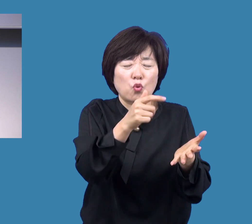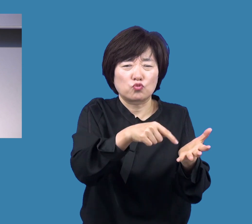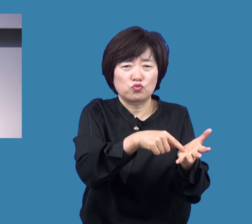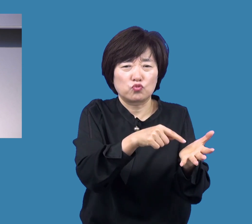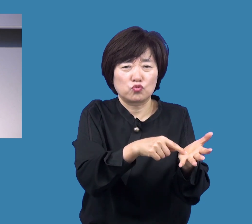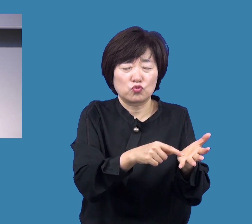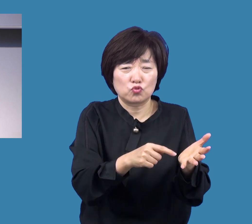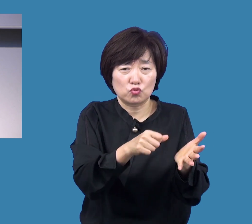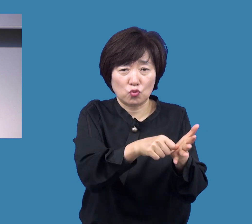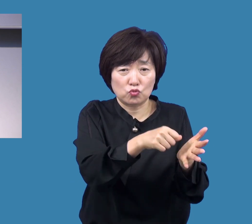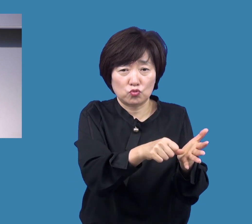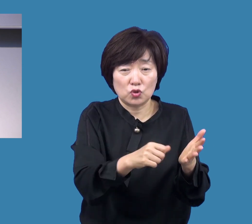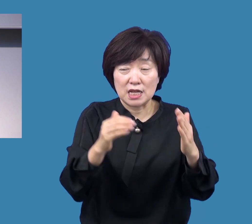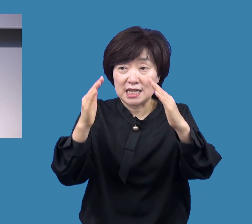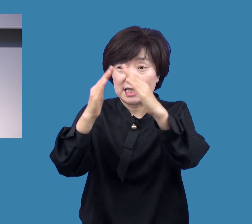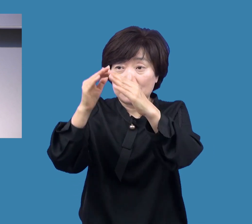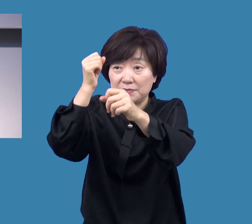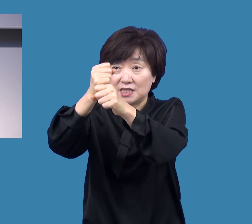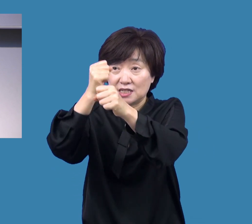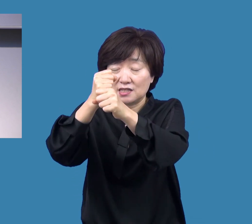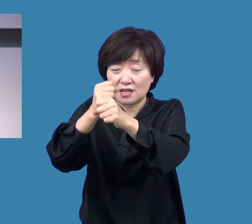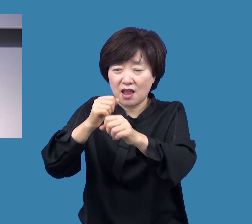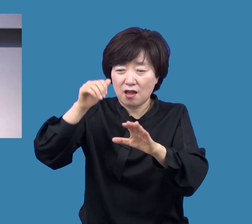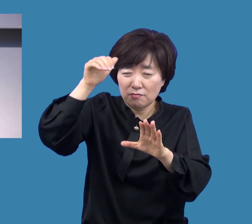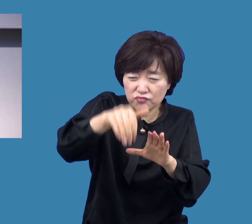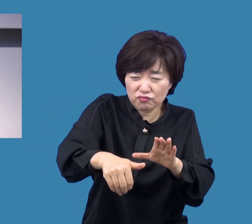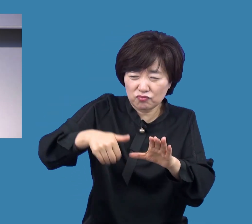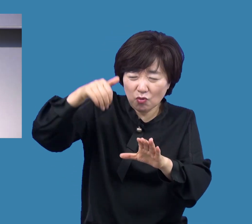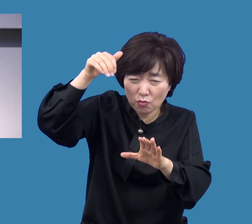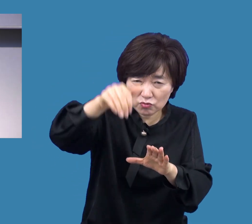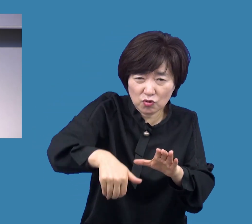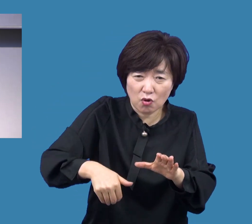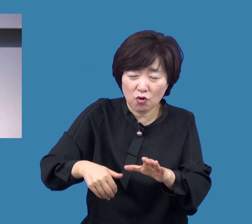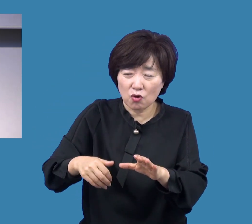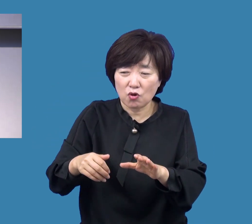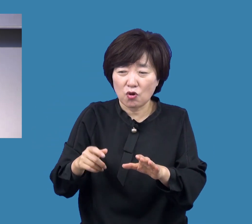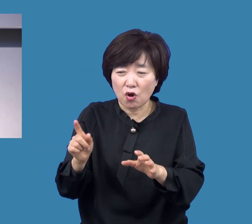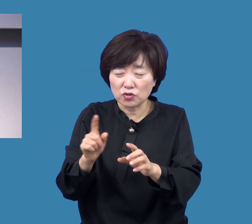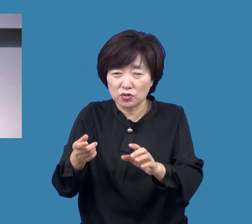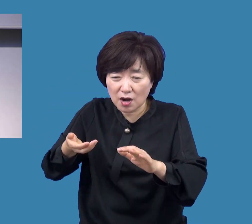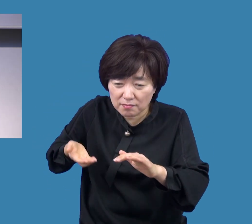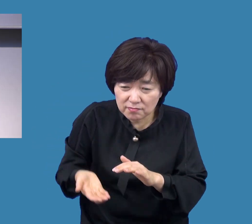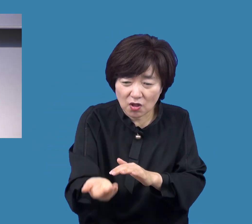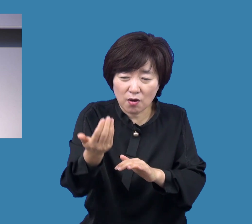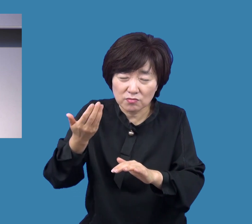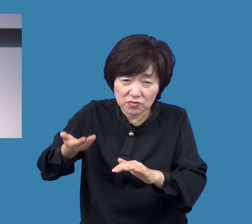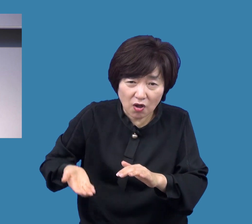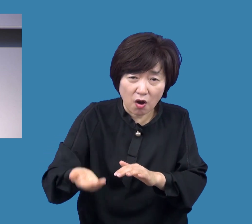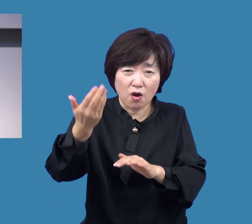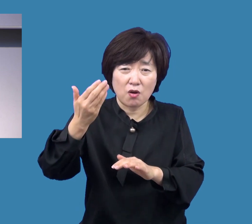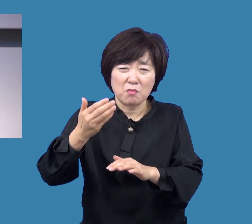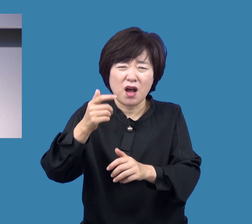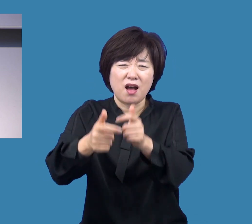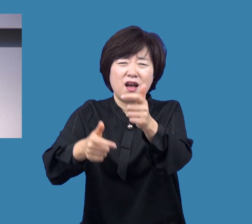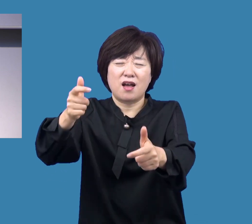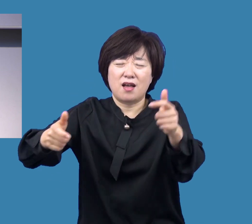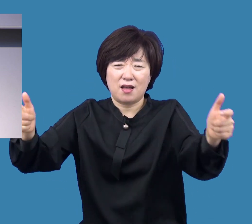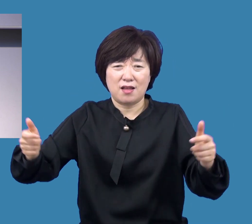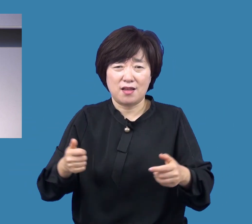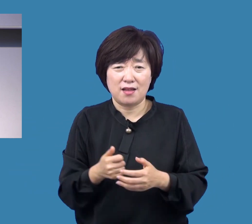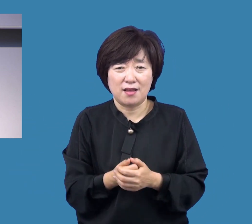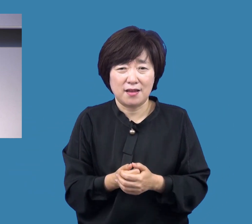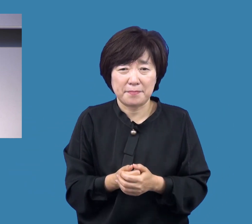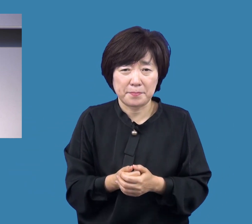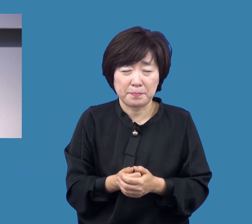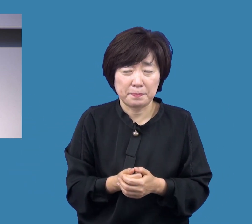집을 지려면 여러분 도구가 있잖아요. 그래서 어떤 사람은 불도저도 써야 되고, 어떤 사람은 이 포크레인도 쓰고, 또 어떤 사람은 삽으로도 막 하고 이러잖아. 근데